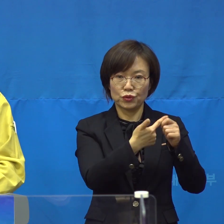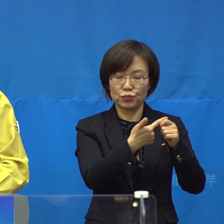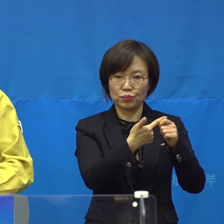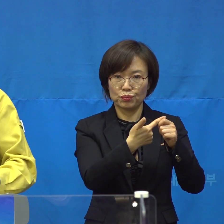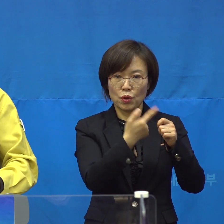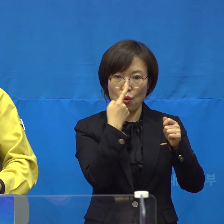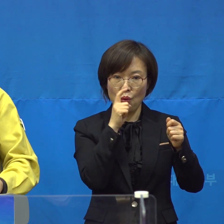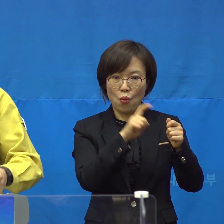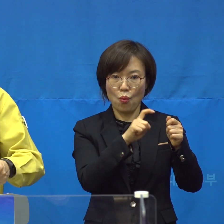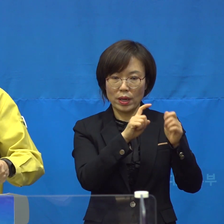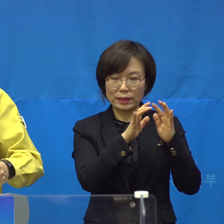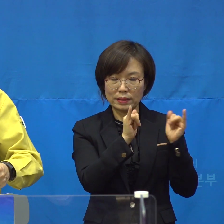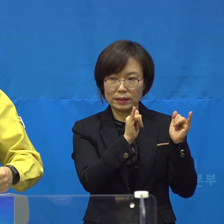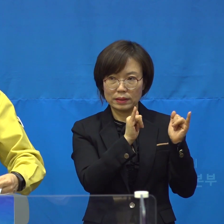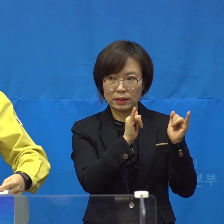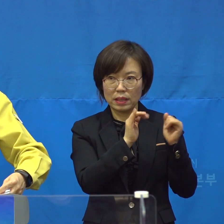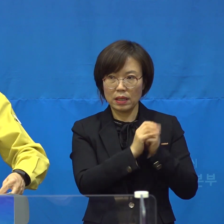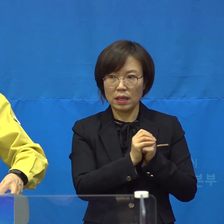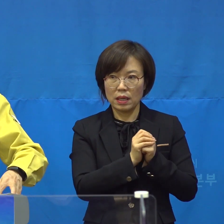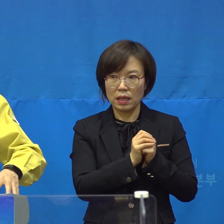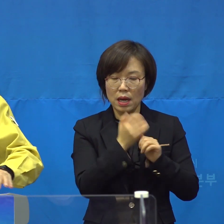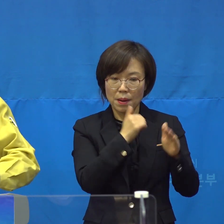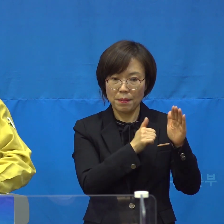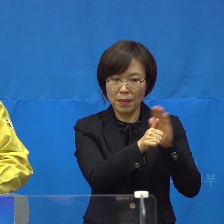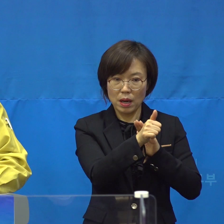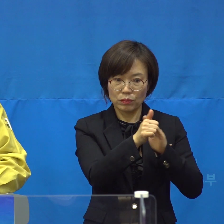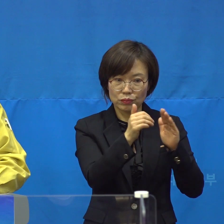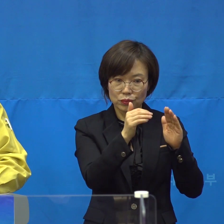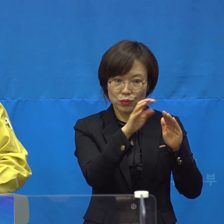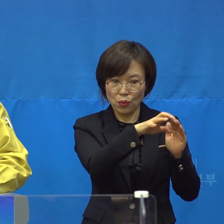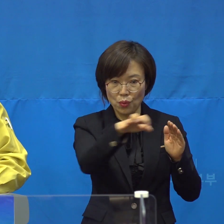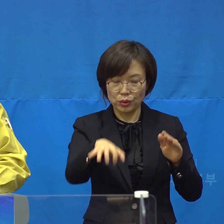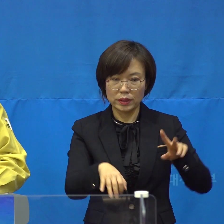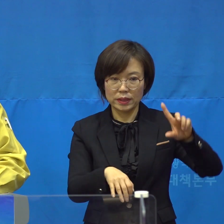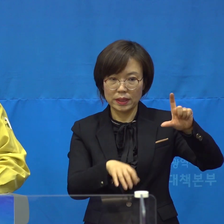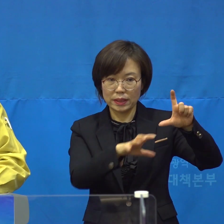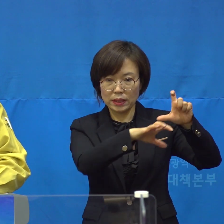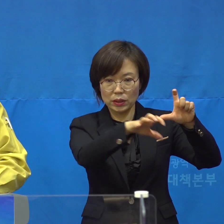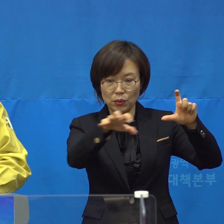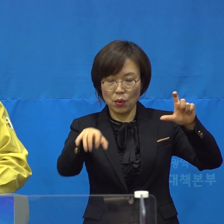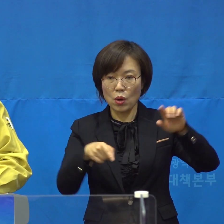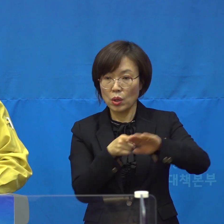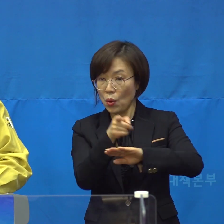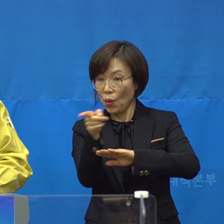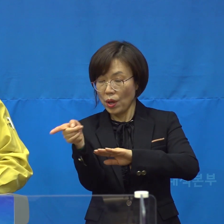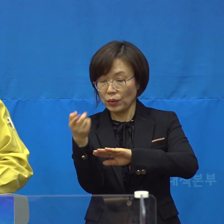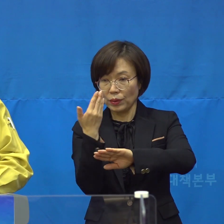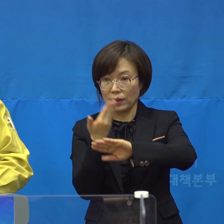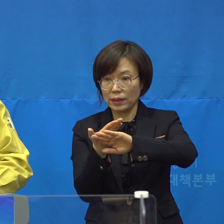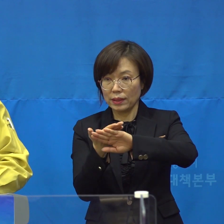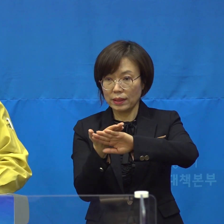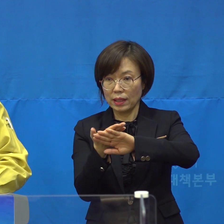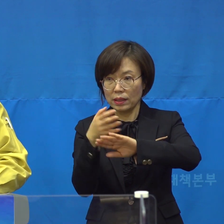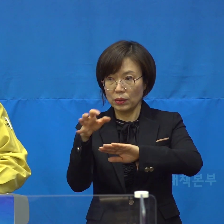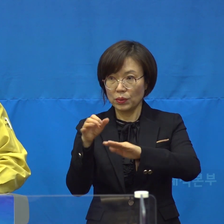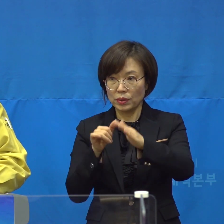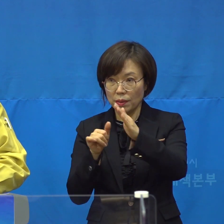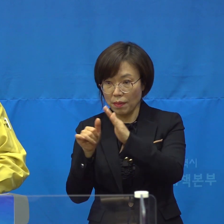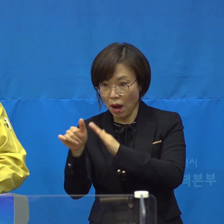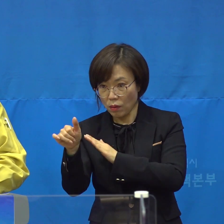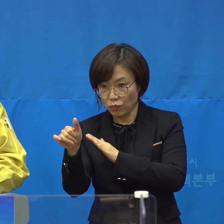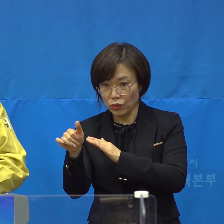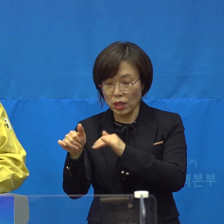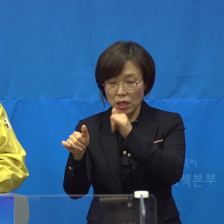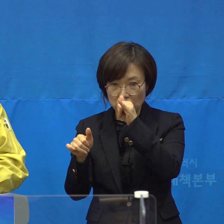496번 확진자의 경우 그 방문 가정이 15곳으로 나오는데 이 외에도 혹시 더 가정이 있는데